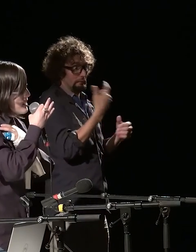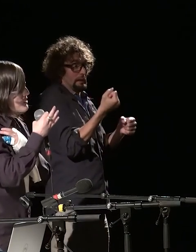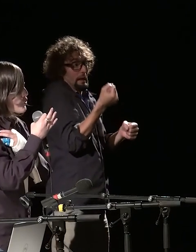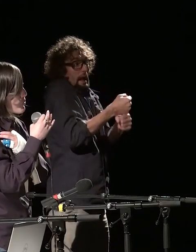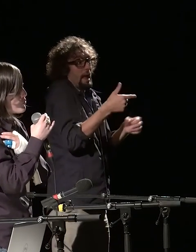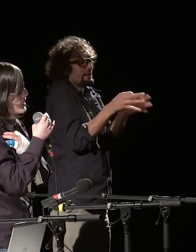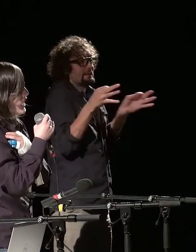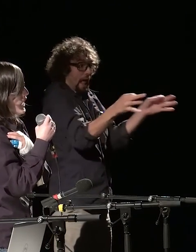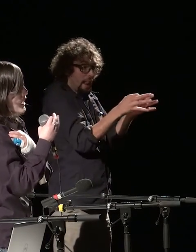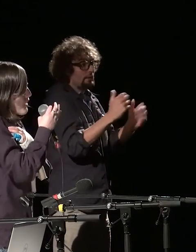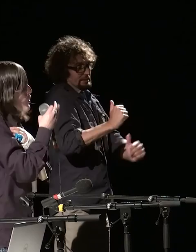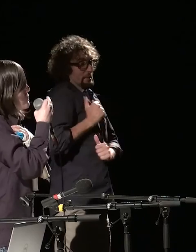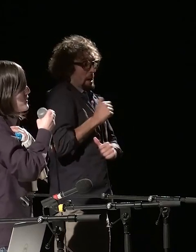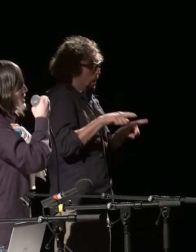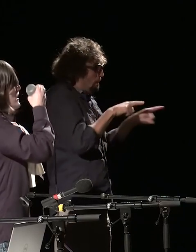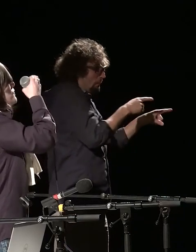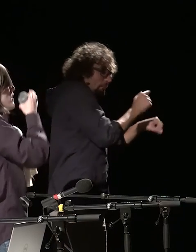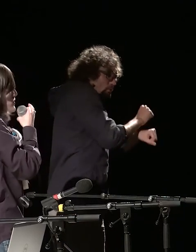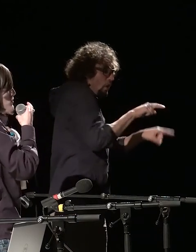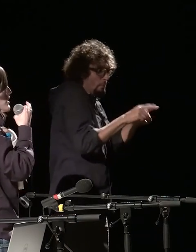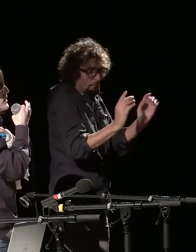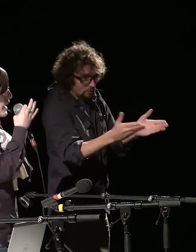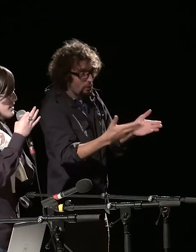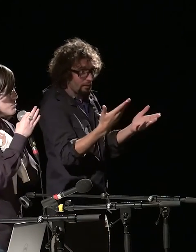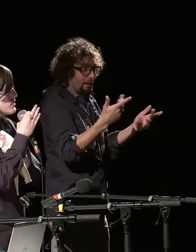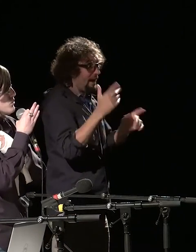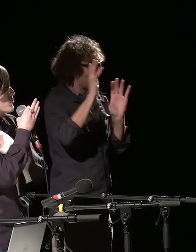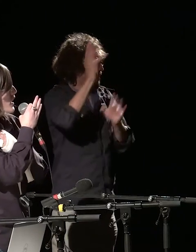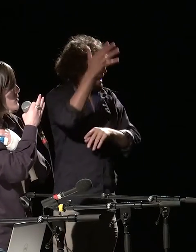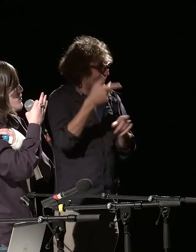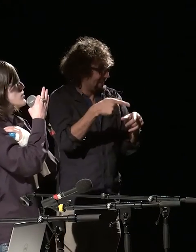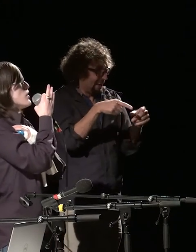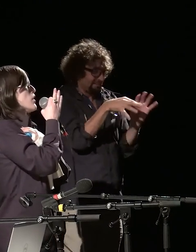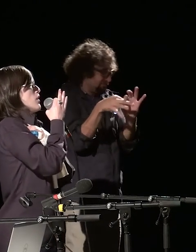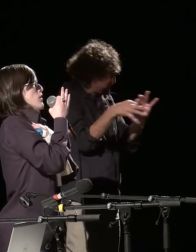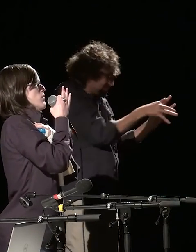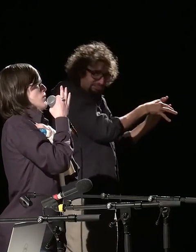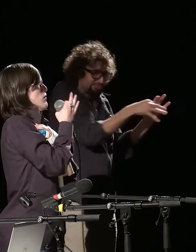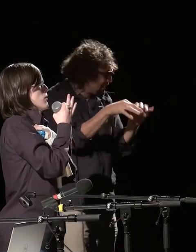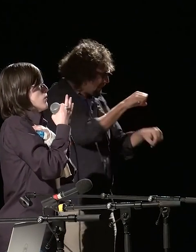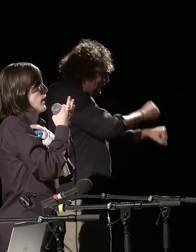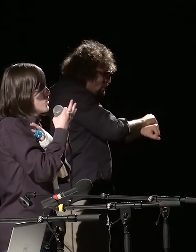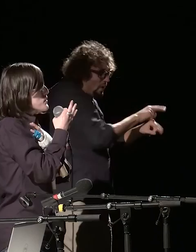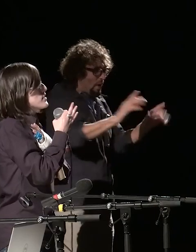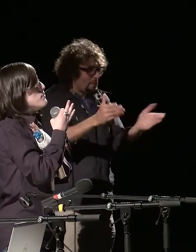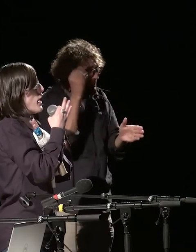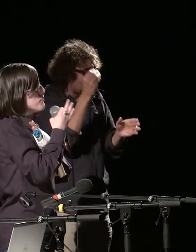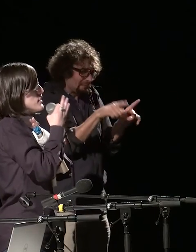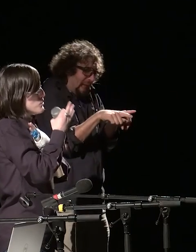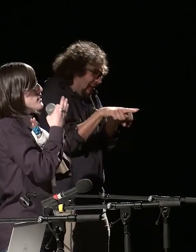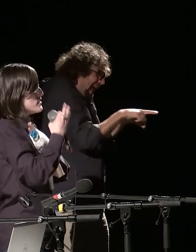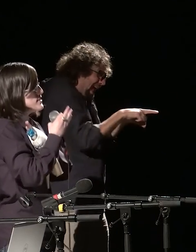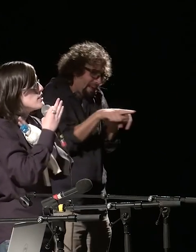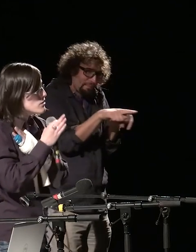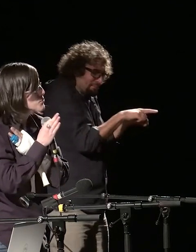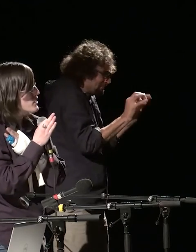même système qui se reproduit. Et vraiment, la folie, la filiation est directe puisqu'on a, on a commencé par appliquer